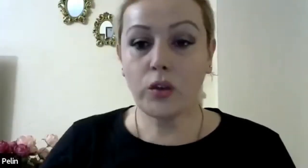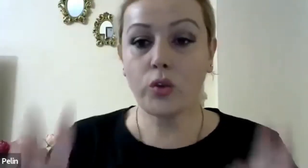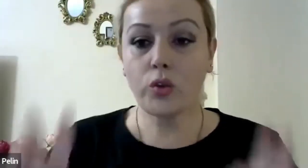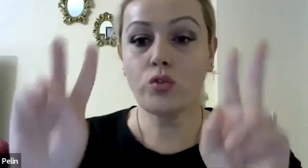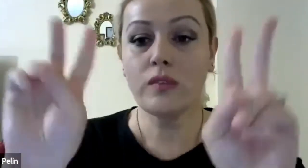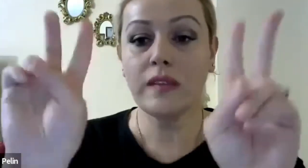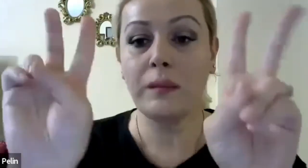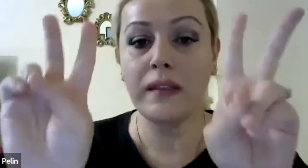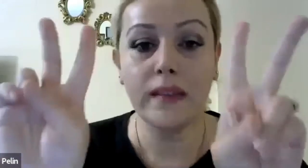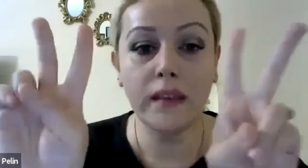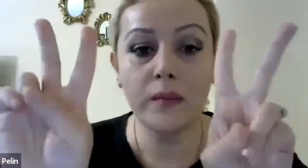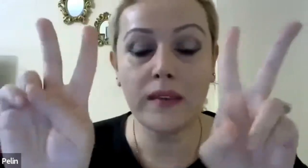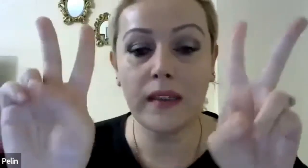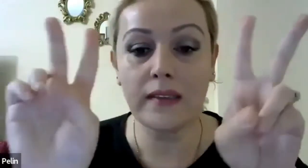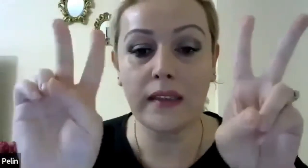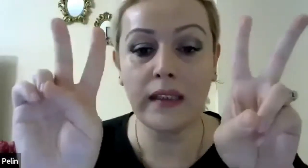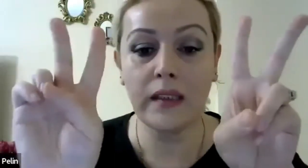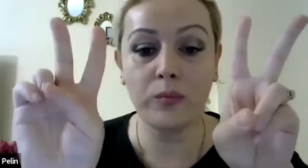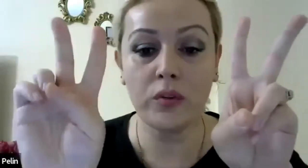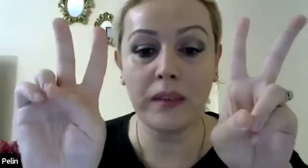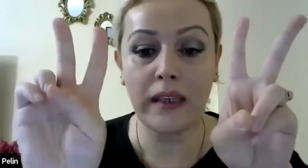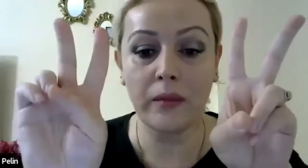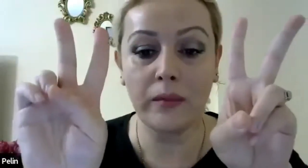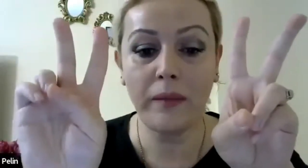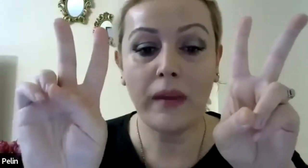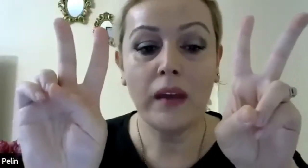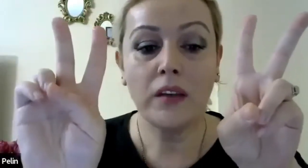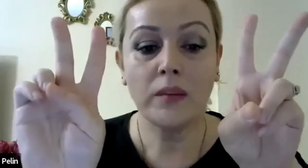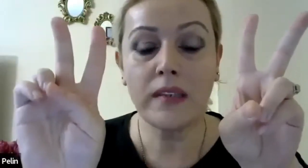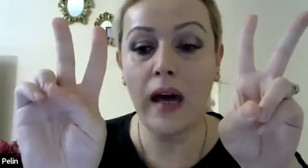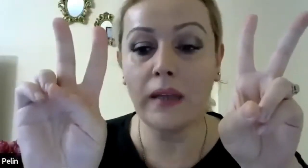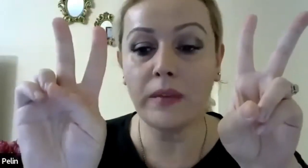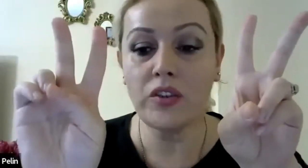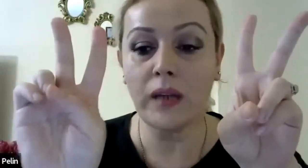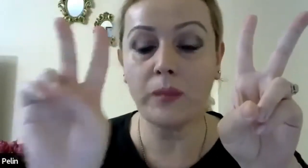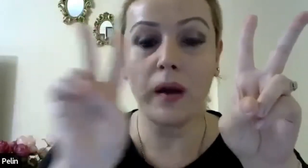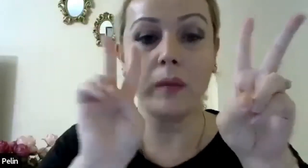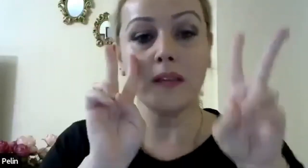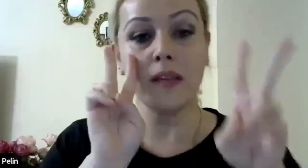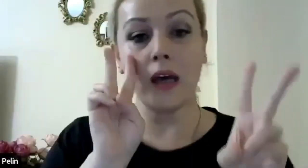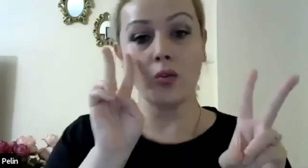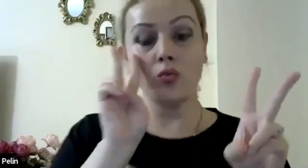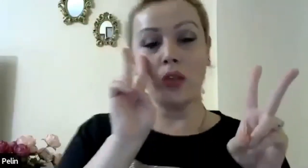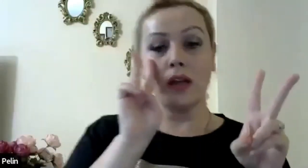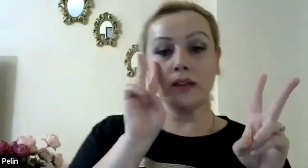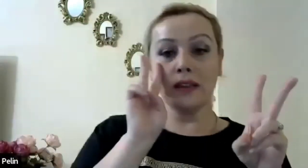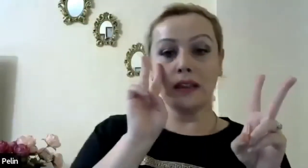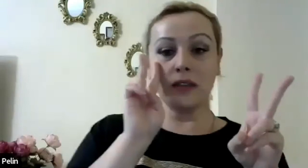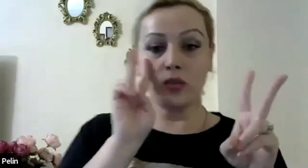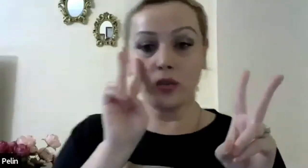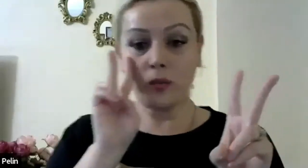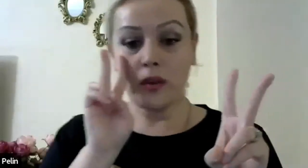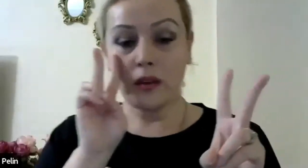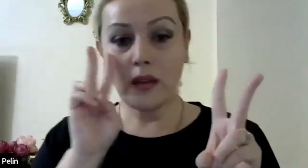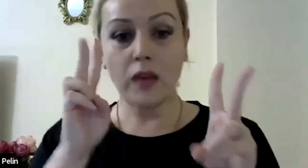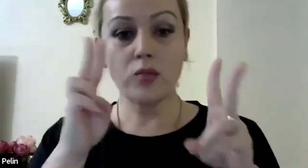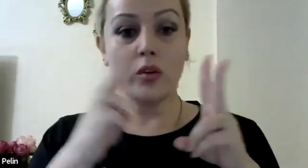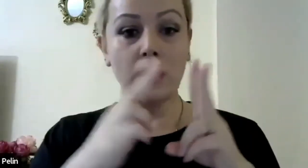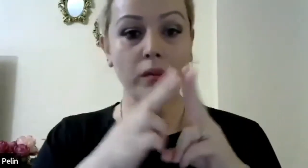Görüşürüz demek istediğimizde ise iki yapıyorum iki elimle. Şimdi sağ elimin işaret parmağını sağ gözümün altına getiriyorum. Daha sonra bu